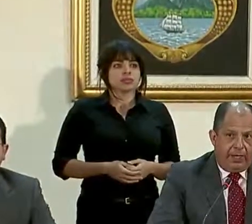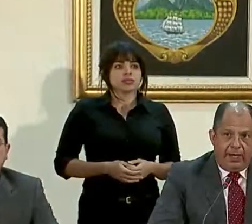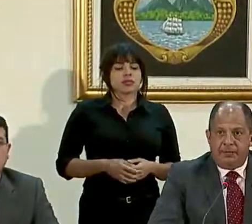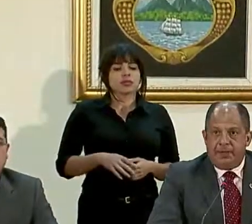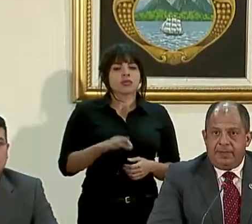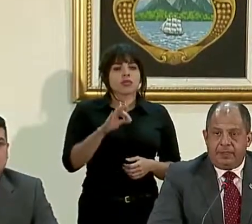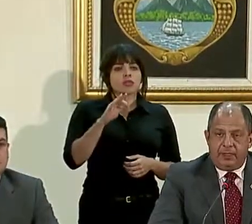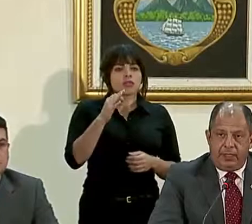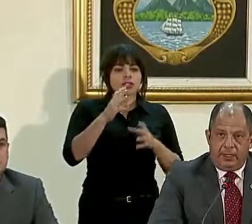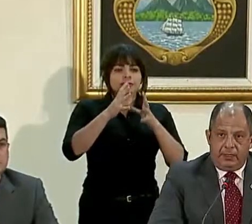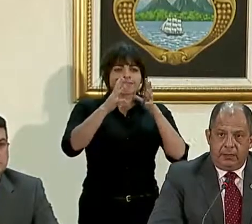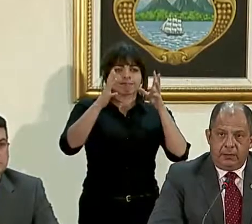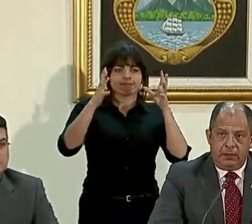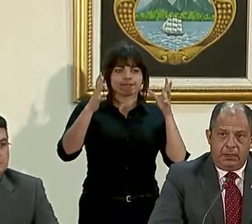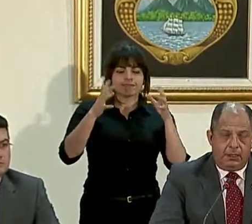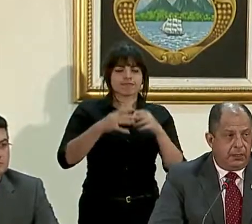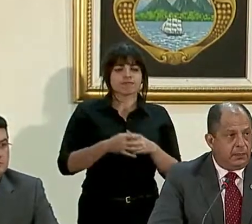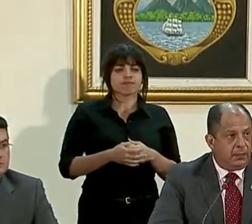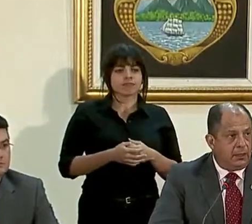fue ampliamente